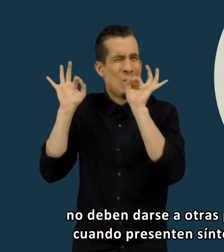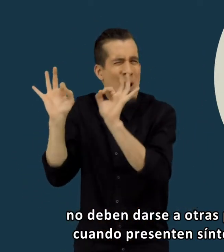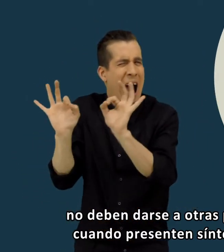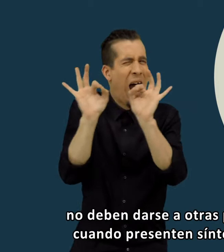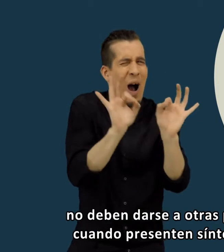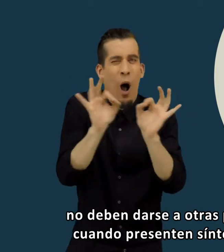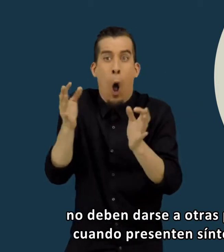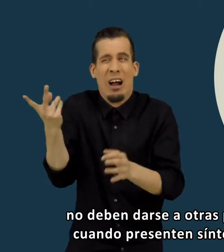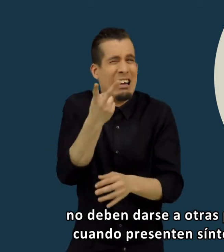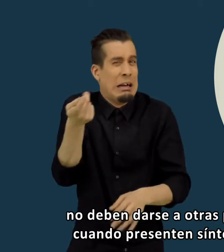similares,